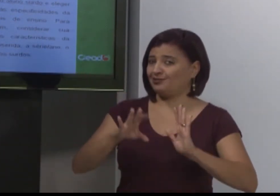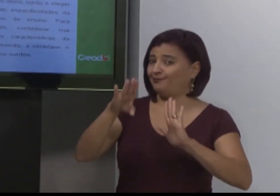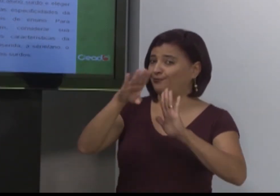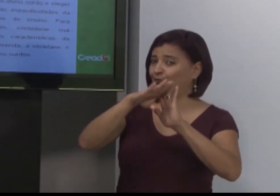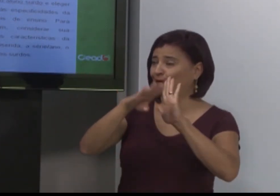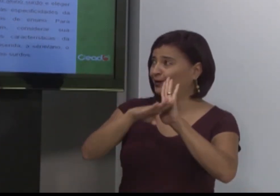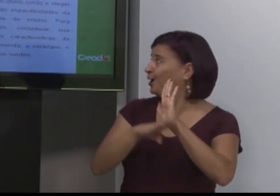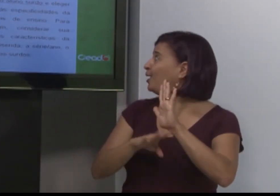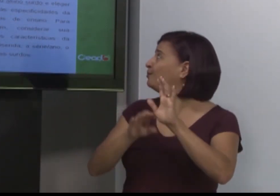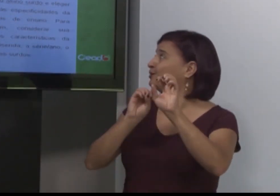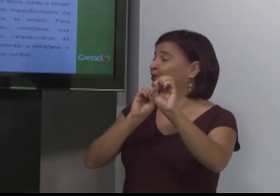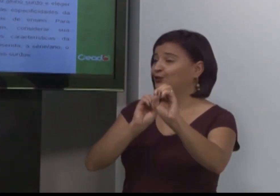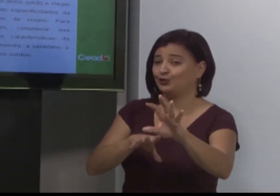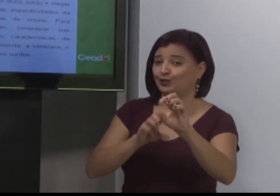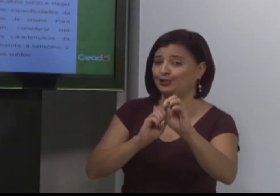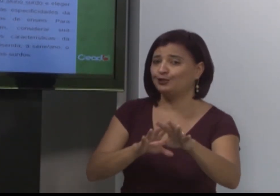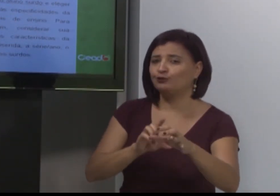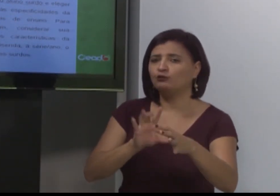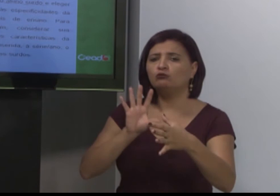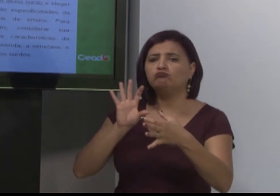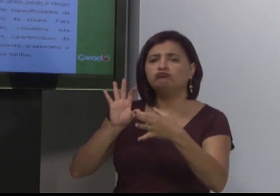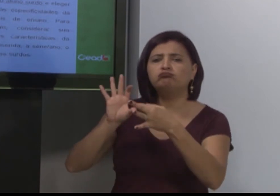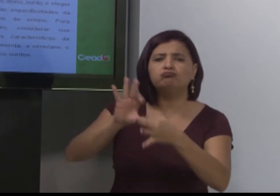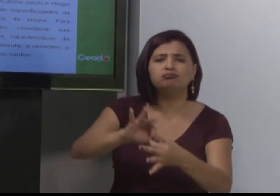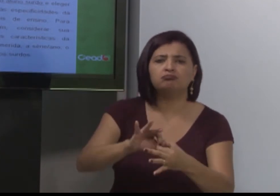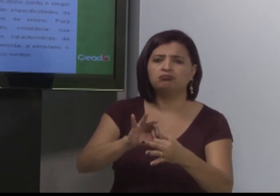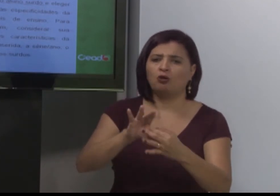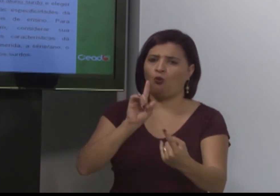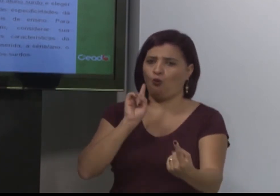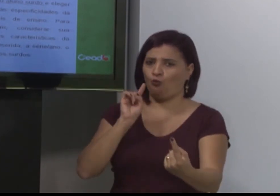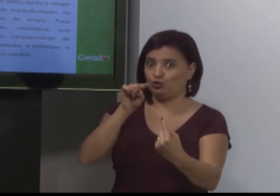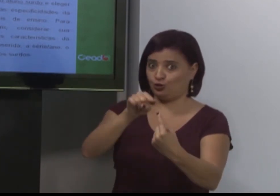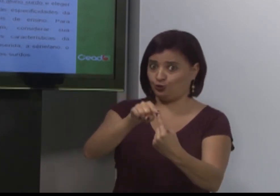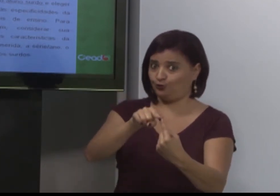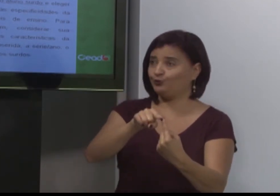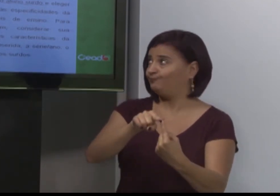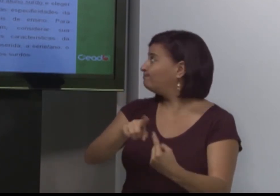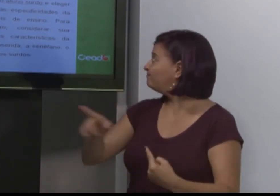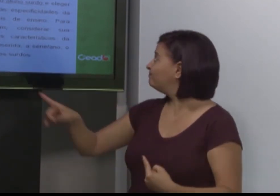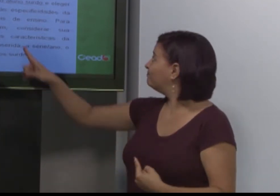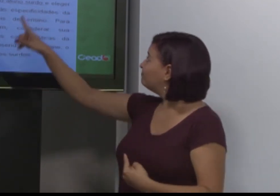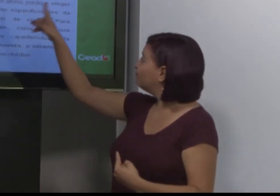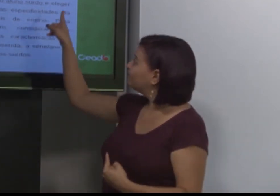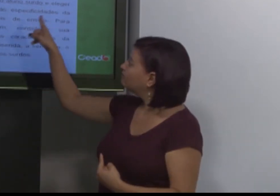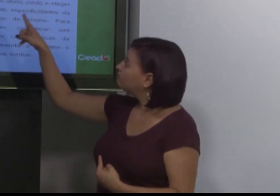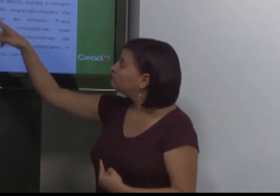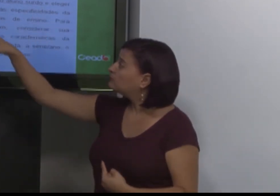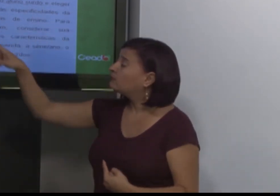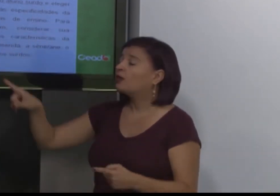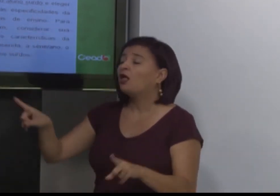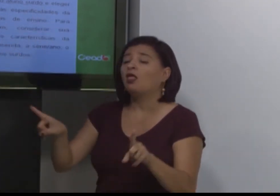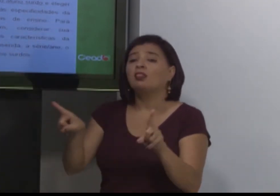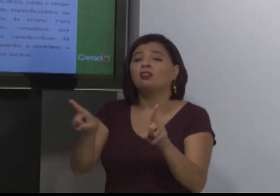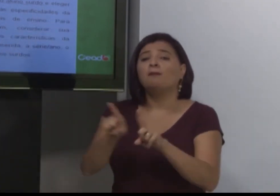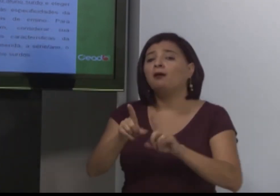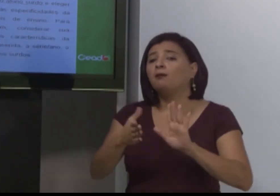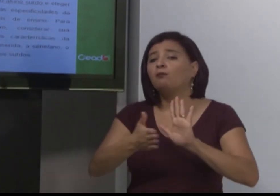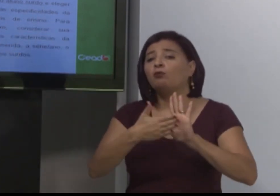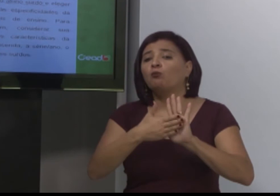É necessário organizar um programa de ensino contextualizado, com objetivos,